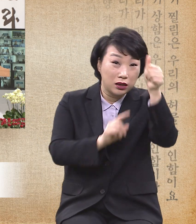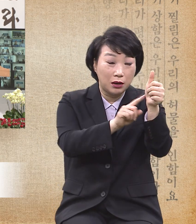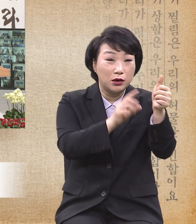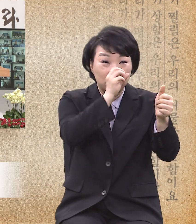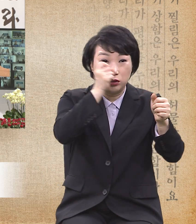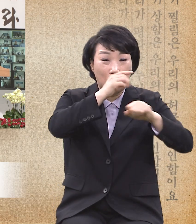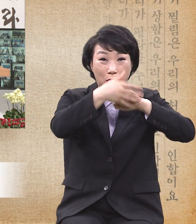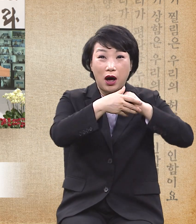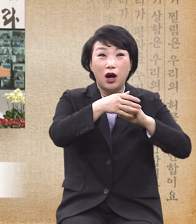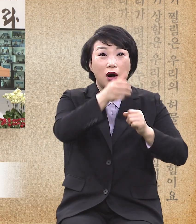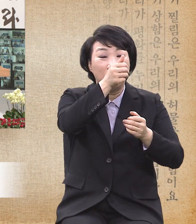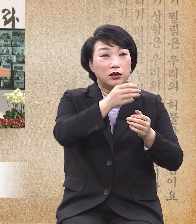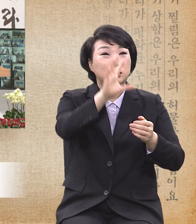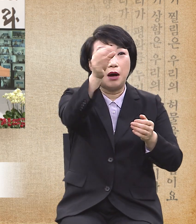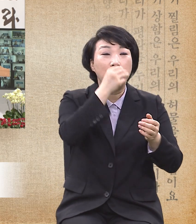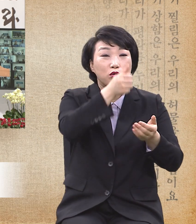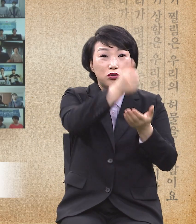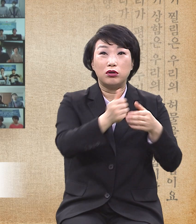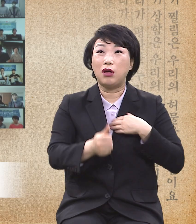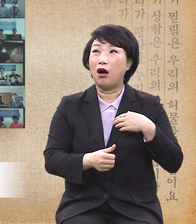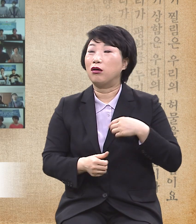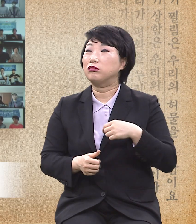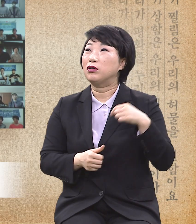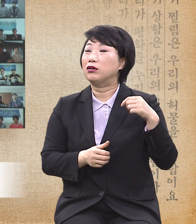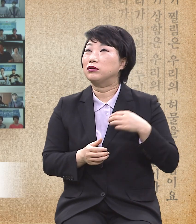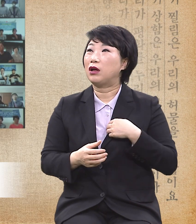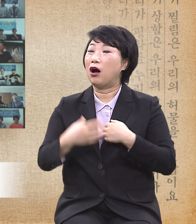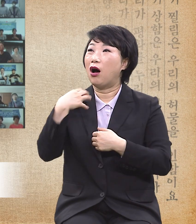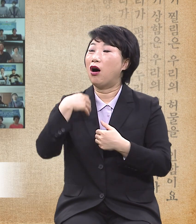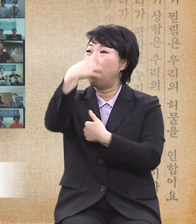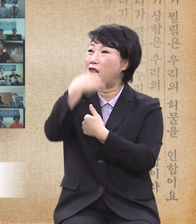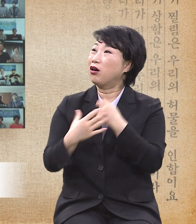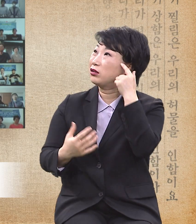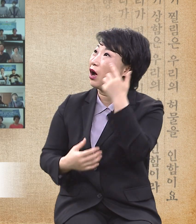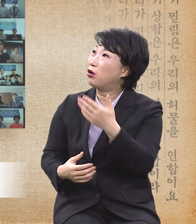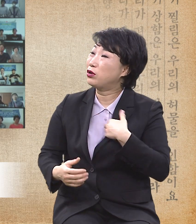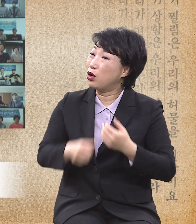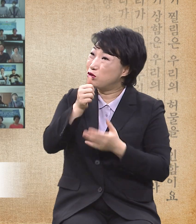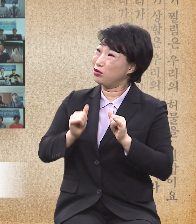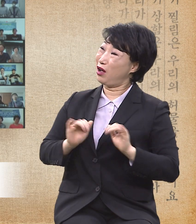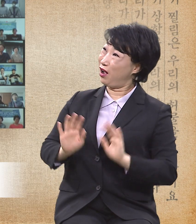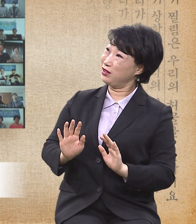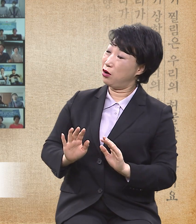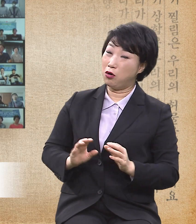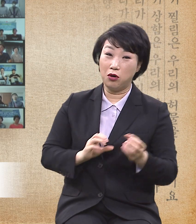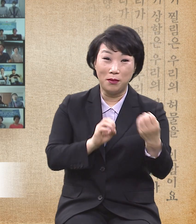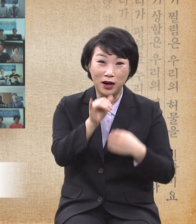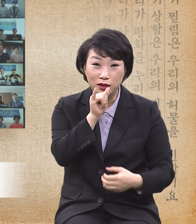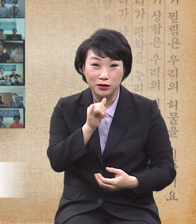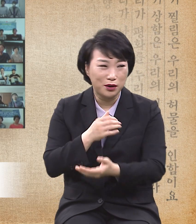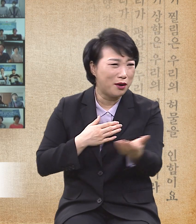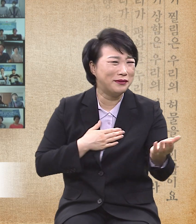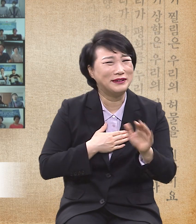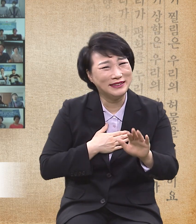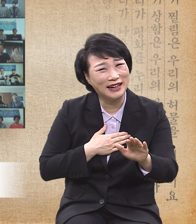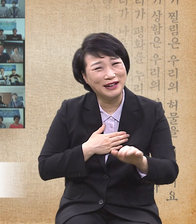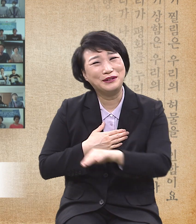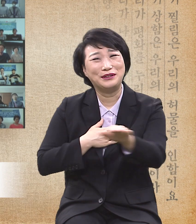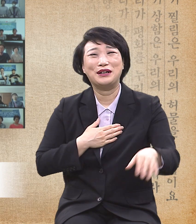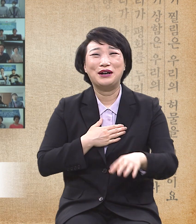돌리고 우리에게 죄인 취급하십니까? 우리는 원래 아담 안에 있었어요. 아담